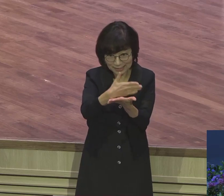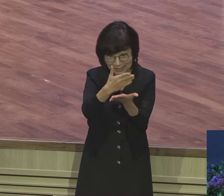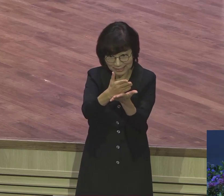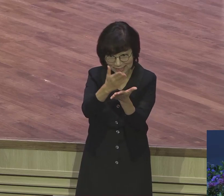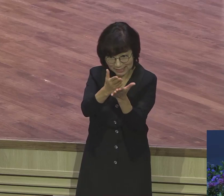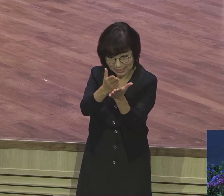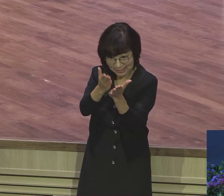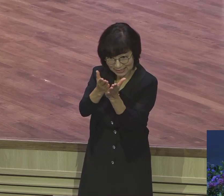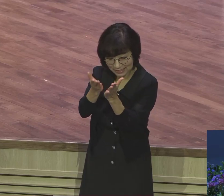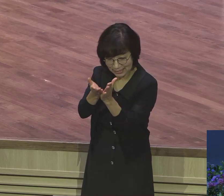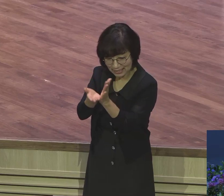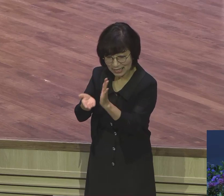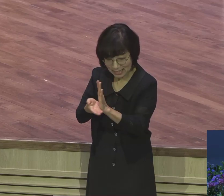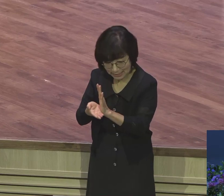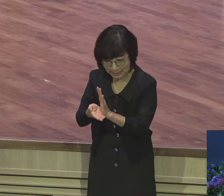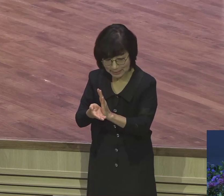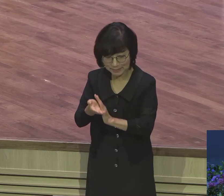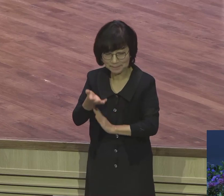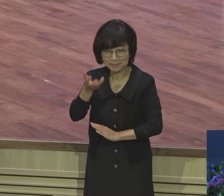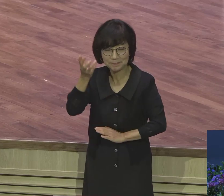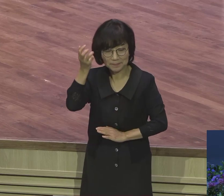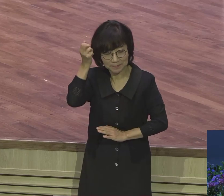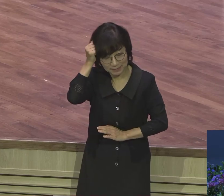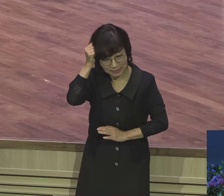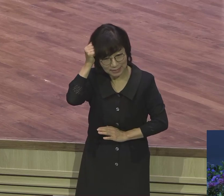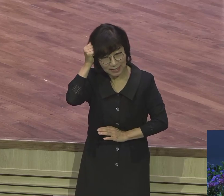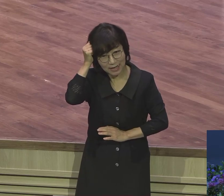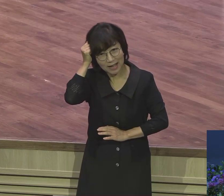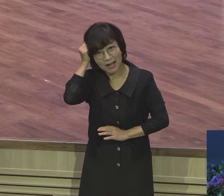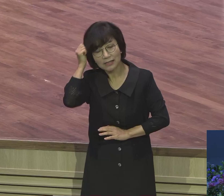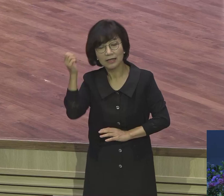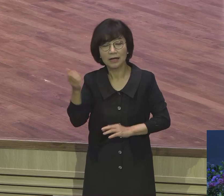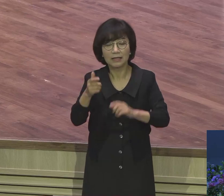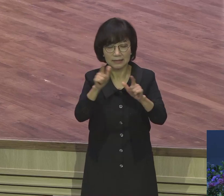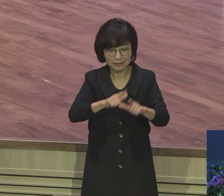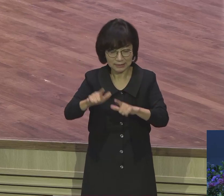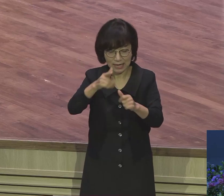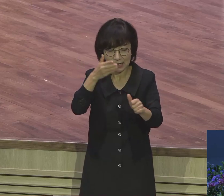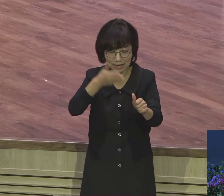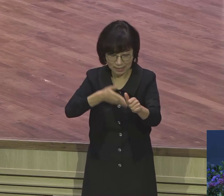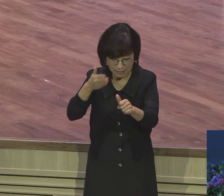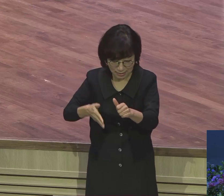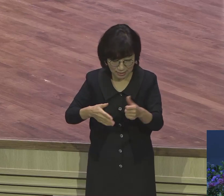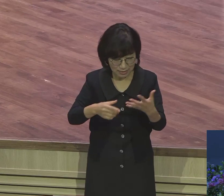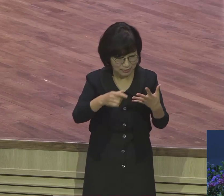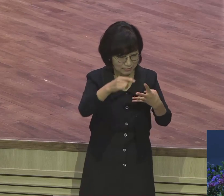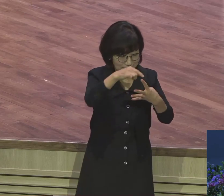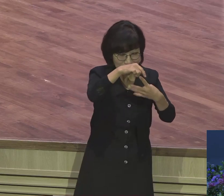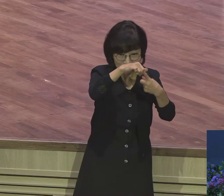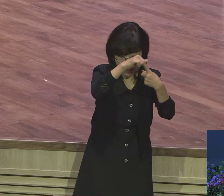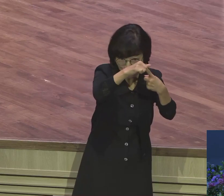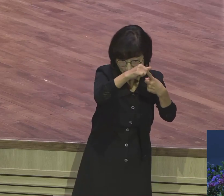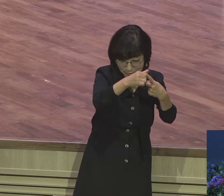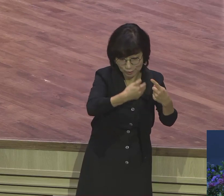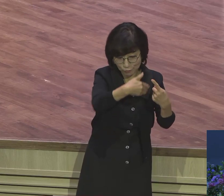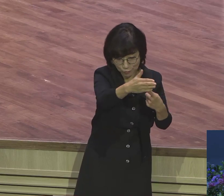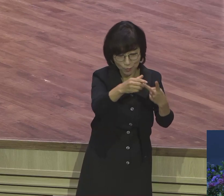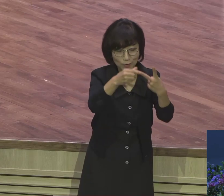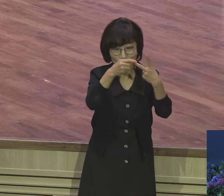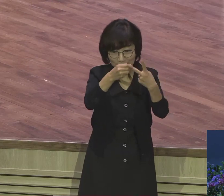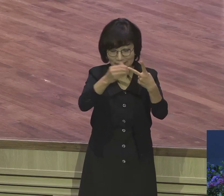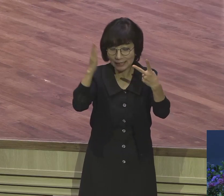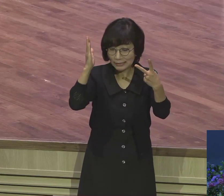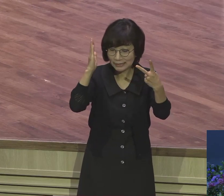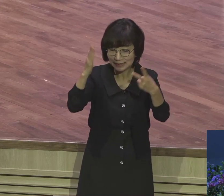세밀하게 신앙생활 잘할 수 있도록 이것이 뭐냐 첫 번째 미션 두 번째는 이강이 뭐였냐